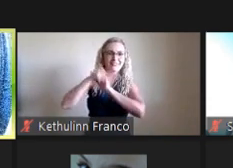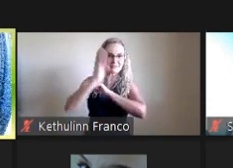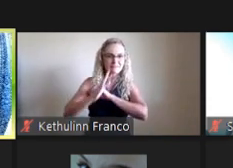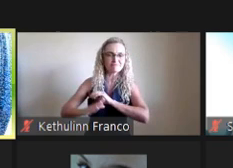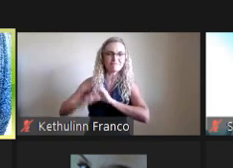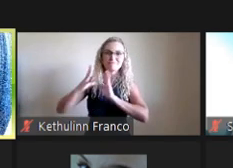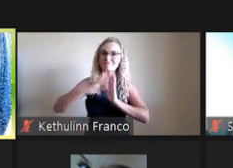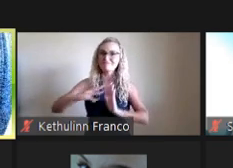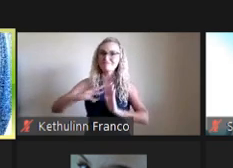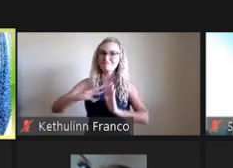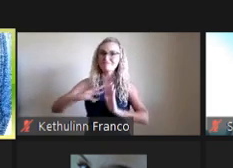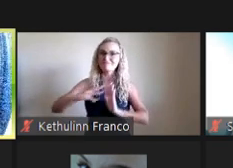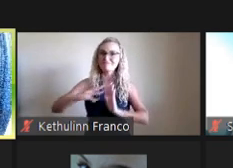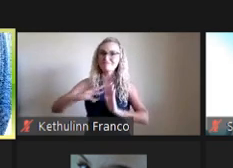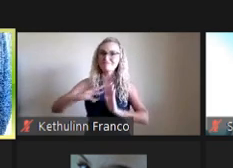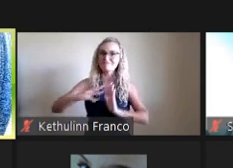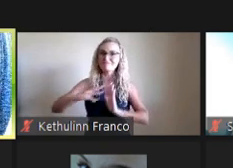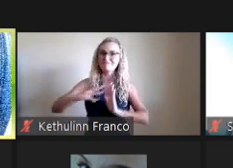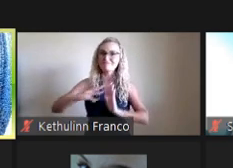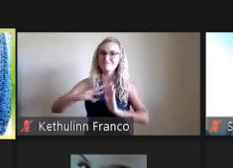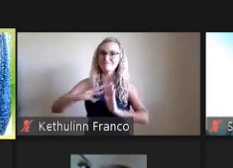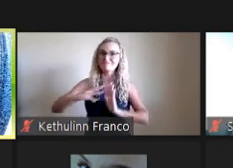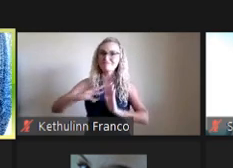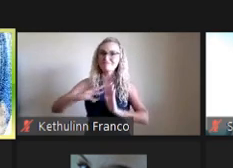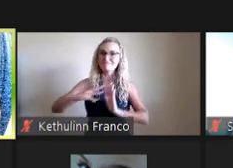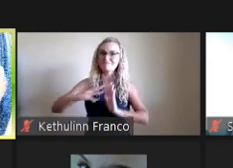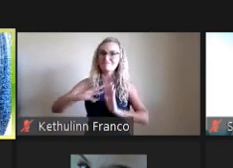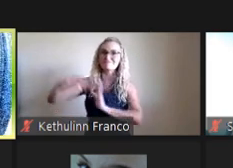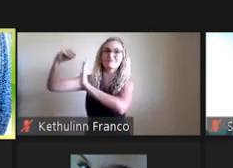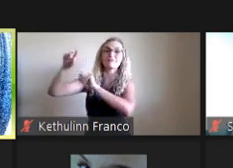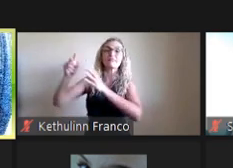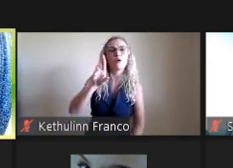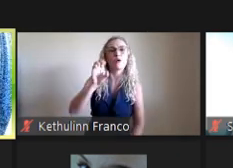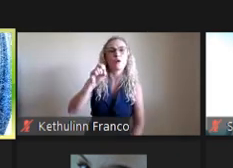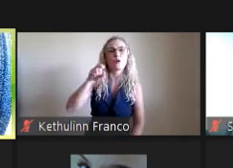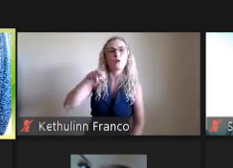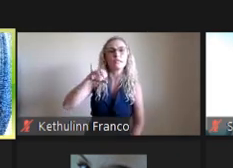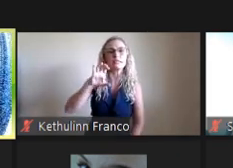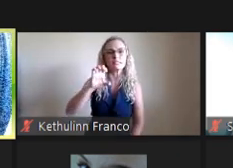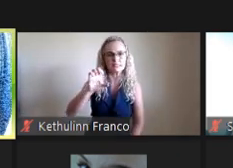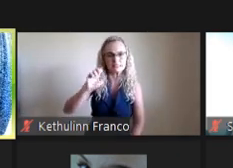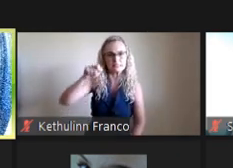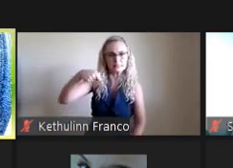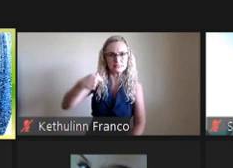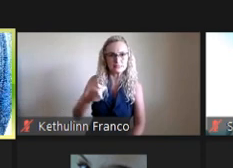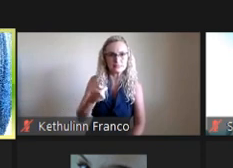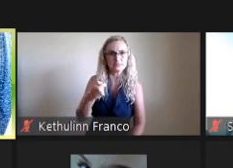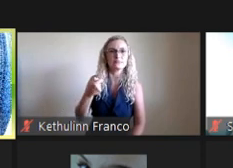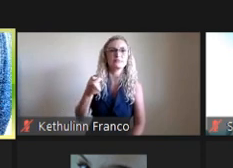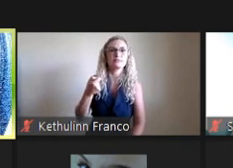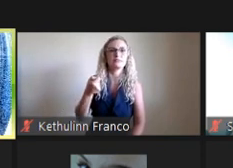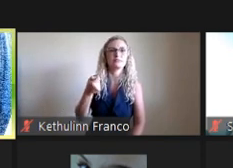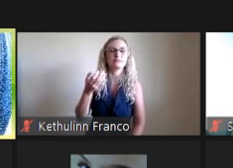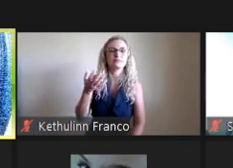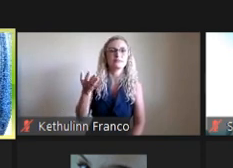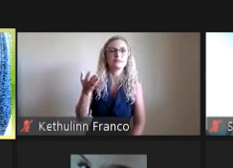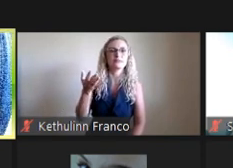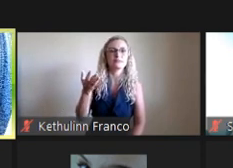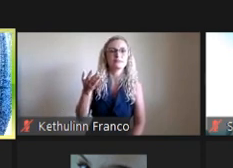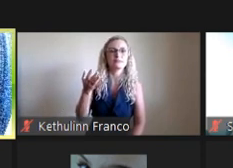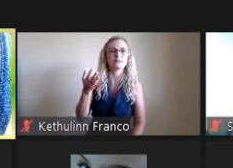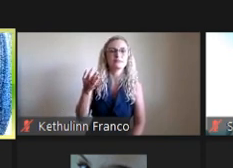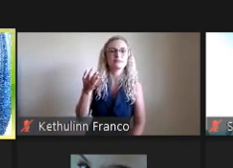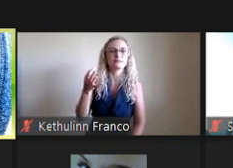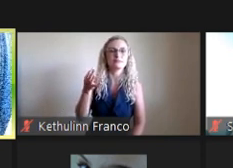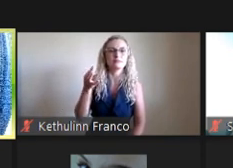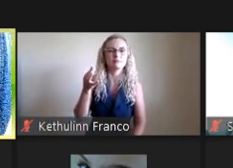professora Ronice, estavam, acho que acredito que voltou a semana passada, da Alemanha, fazendo